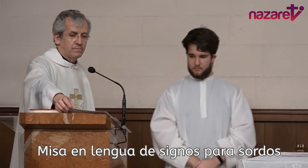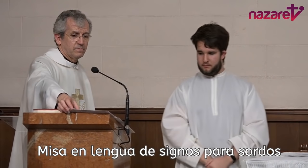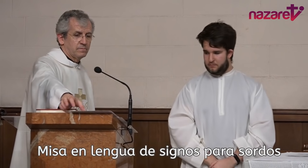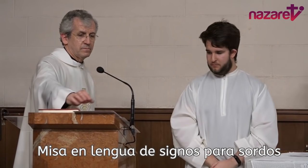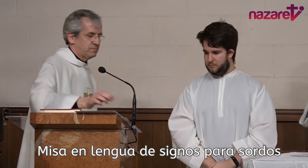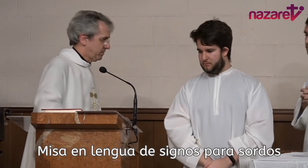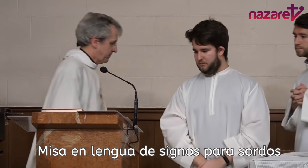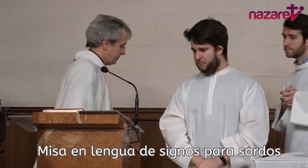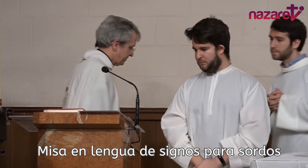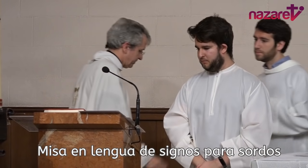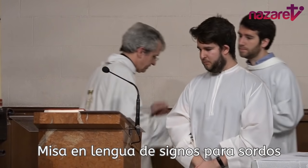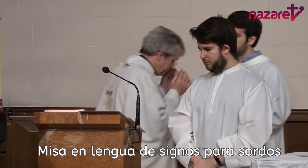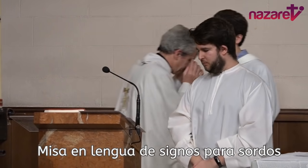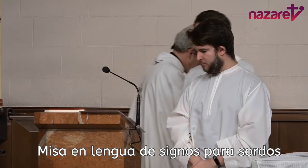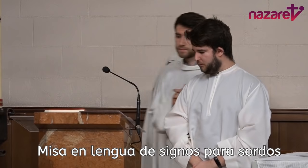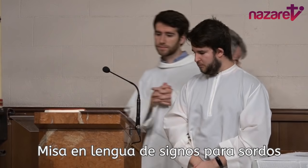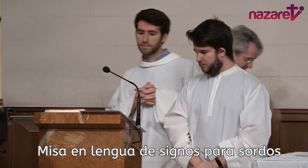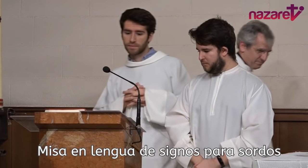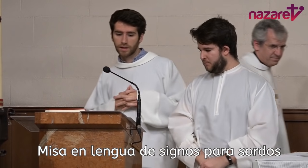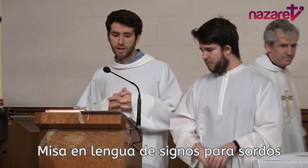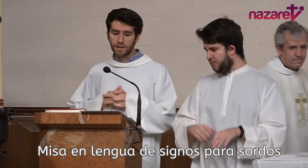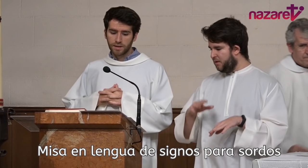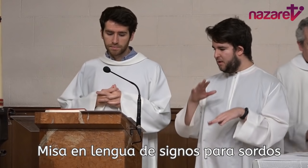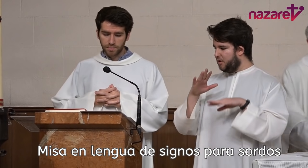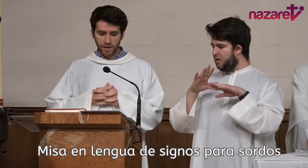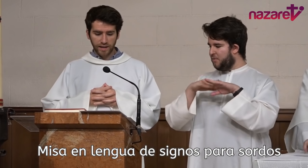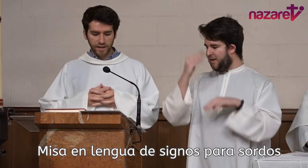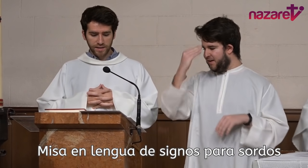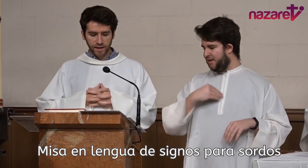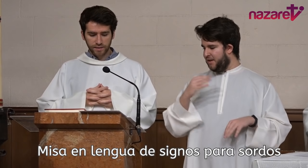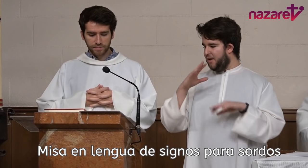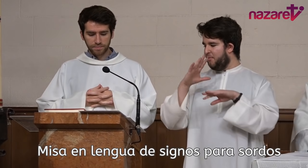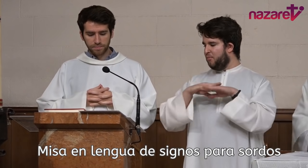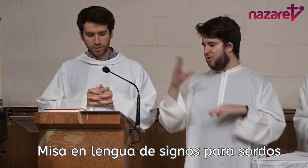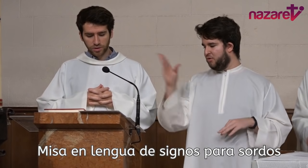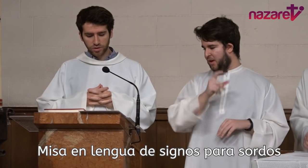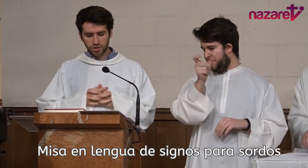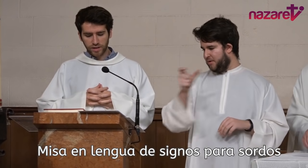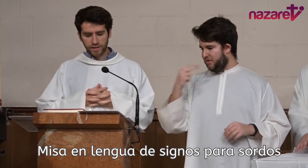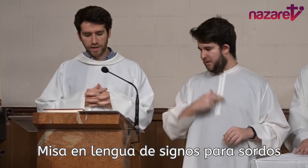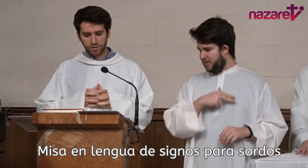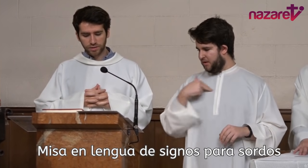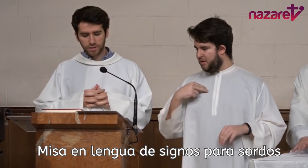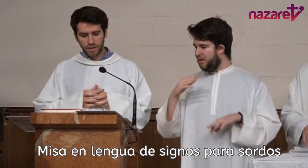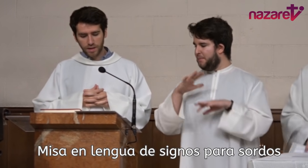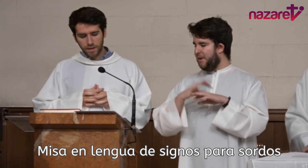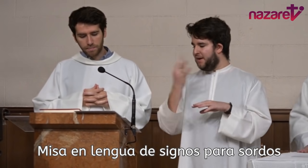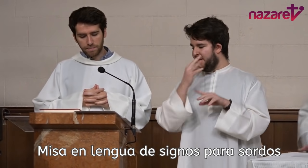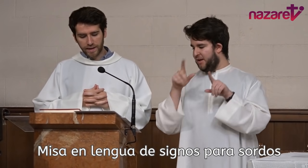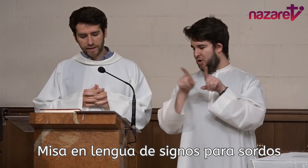Por la Iglesia, por todos los cristianos, para que,